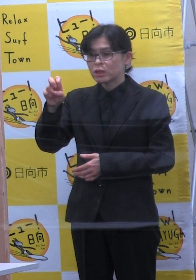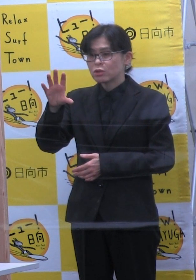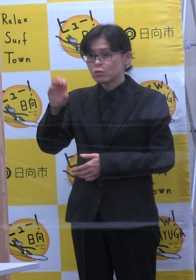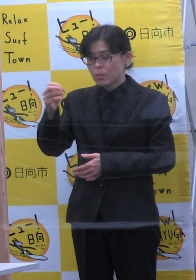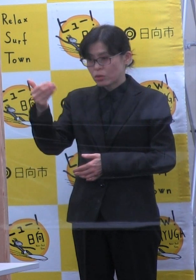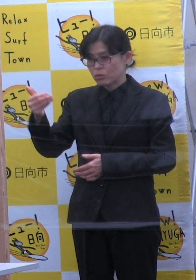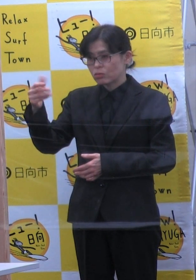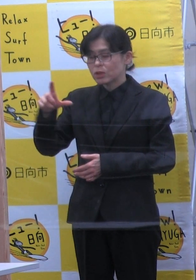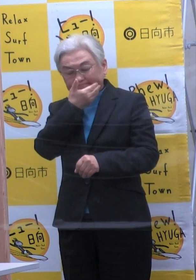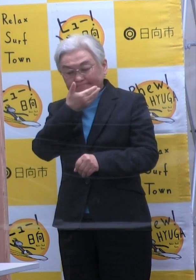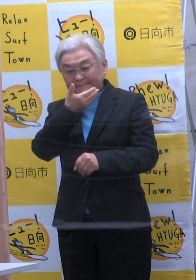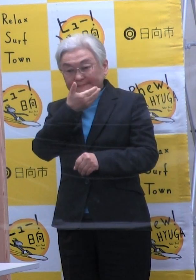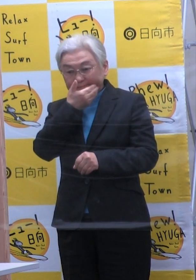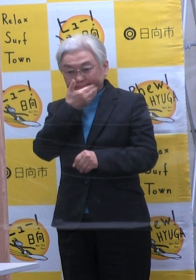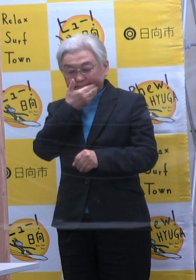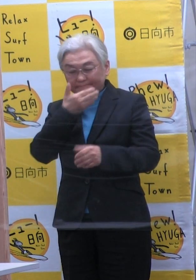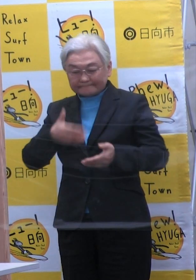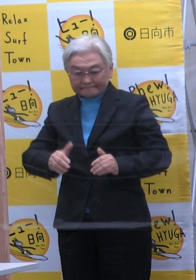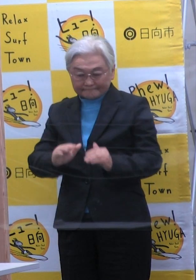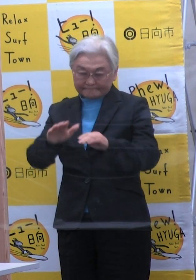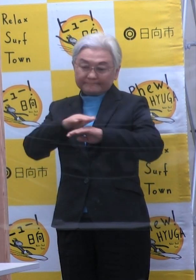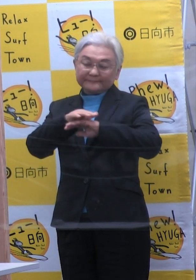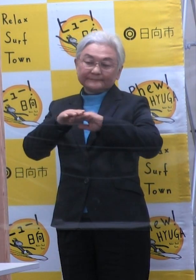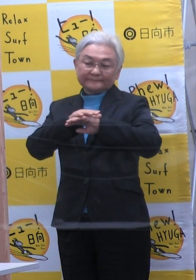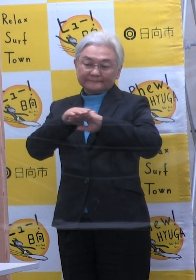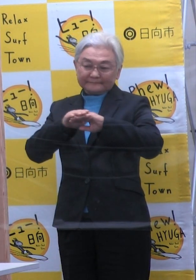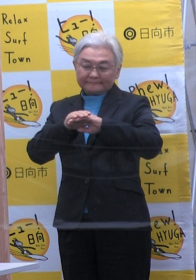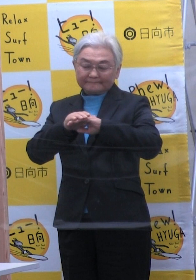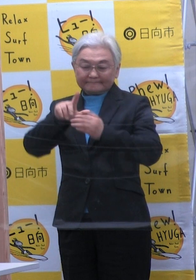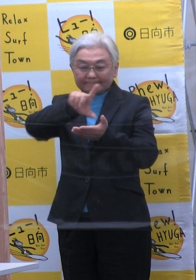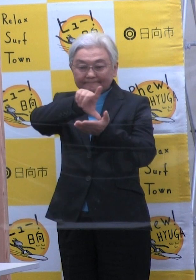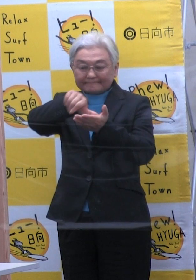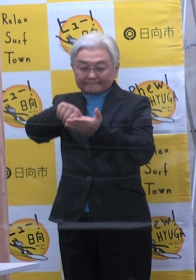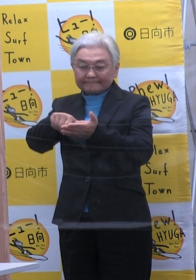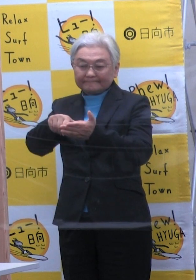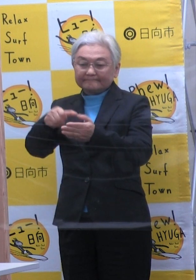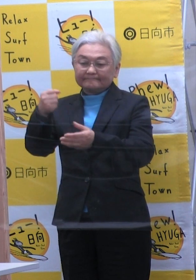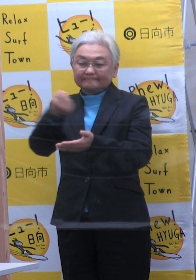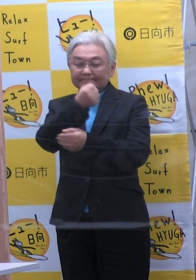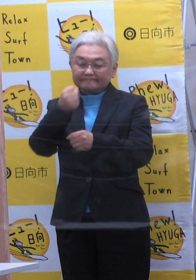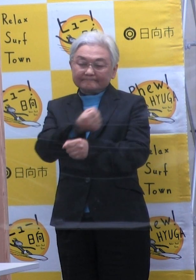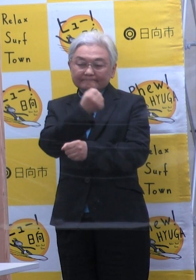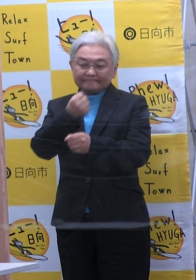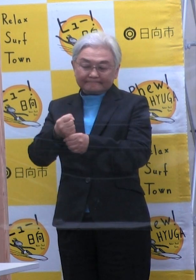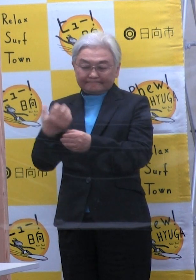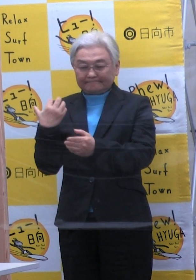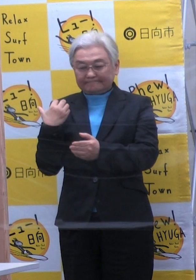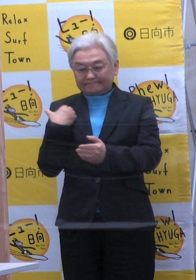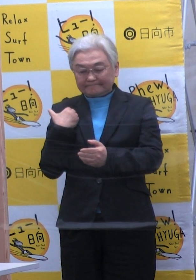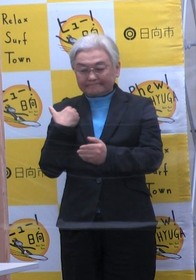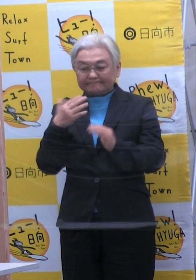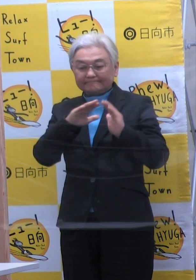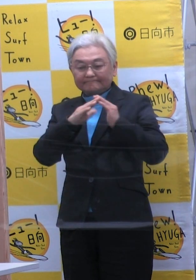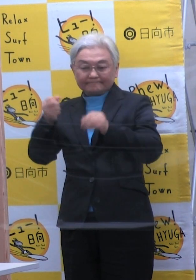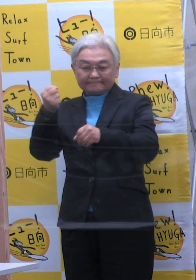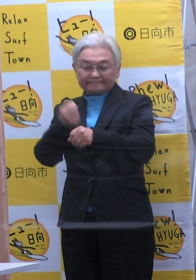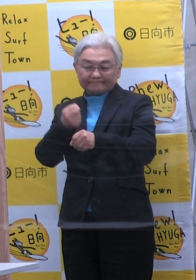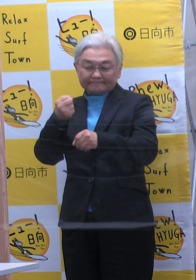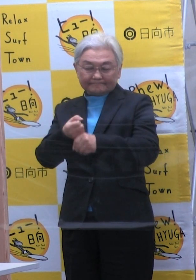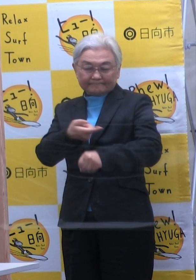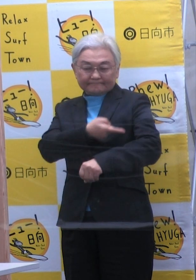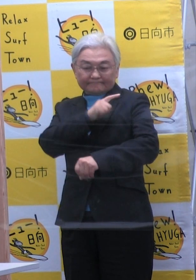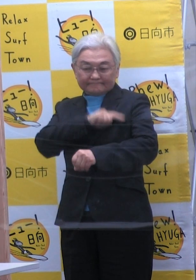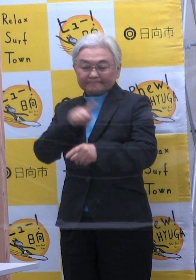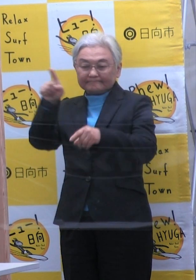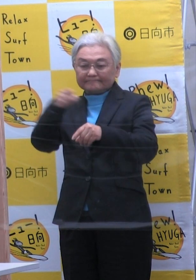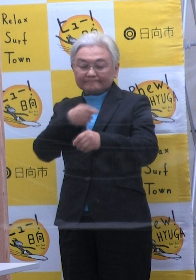円、ふるさとを愛し、地域や産業を担い、町の力を生み出す人づく